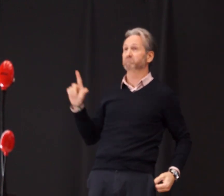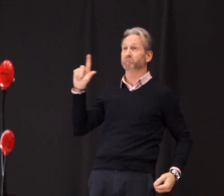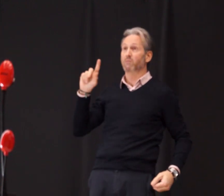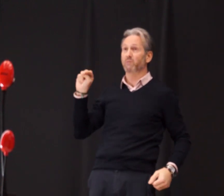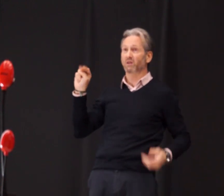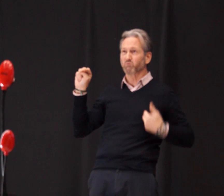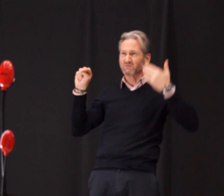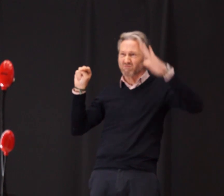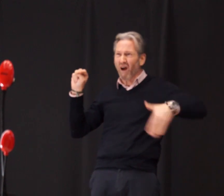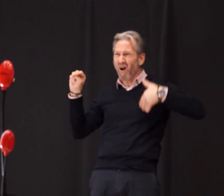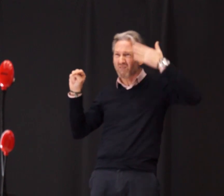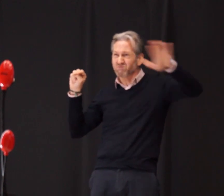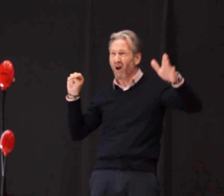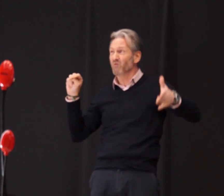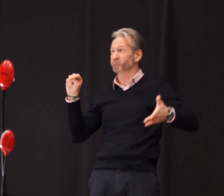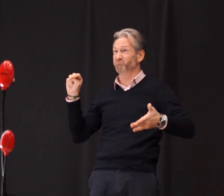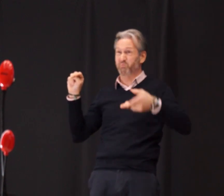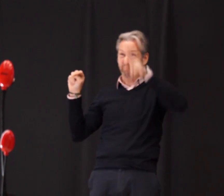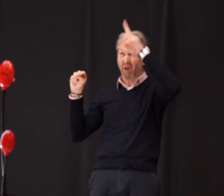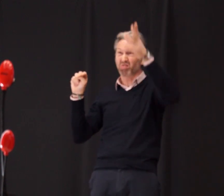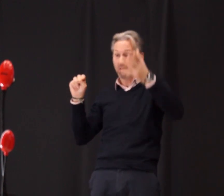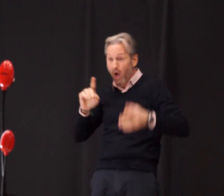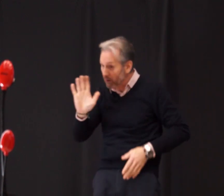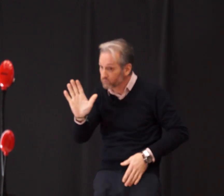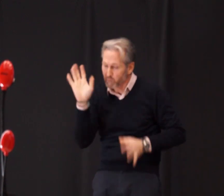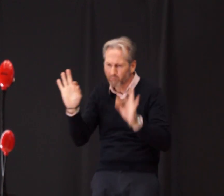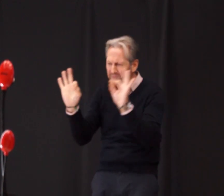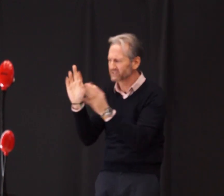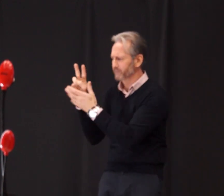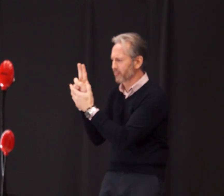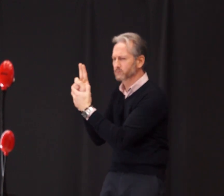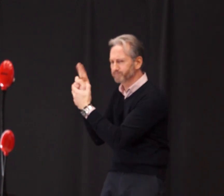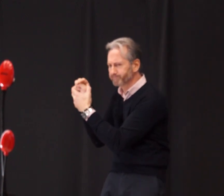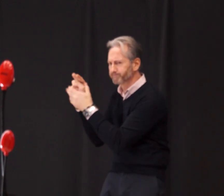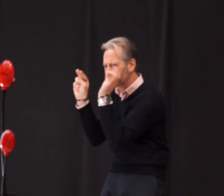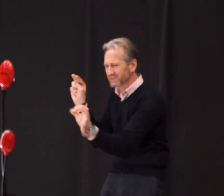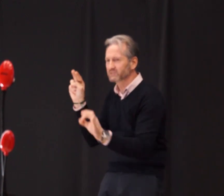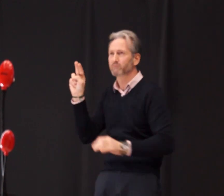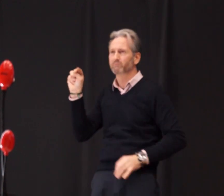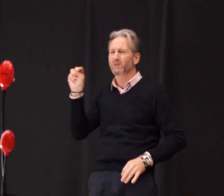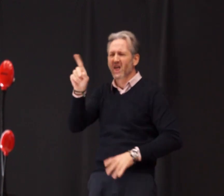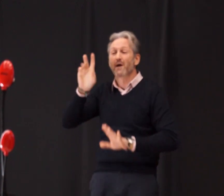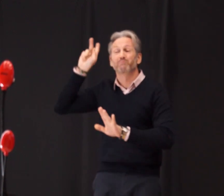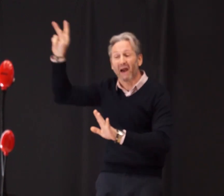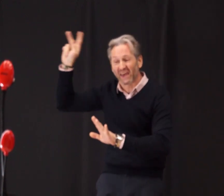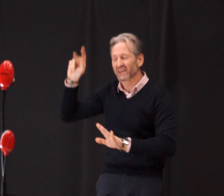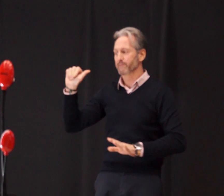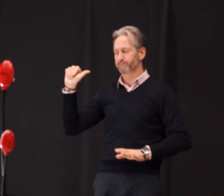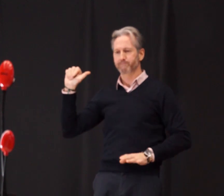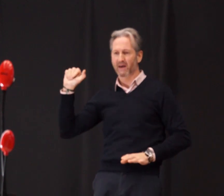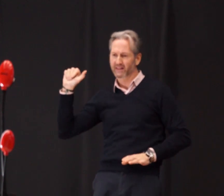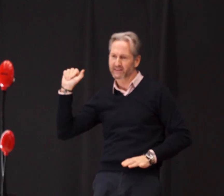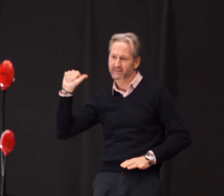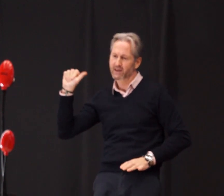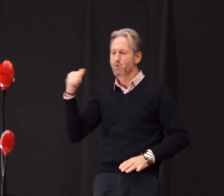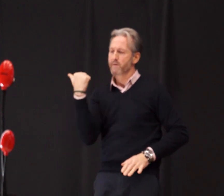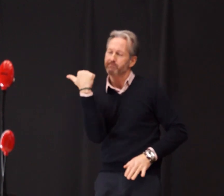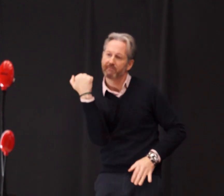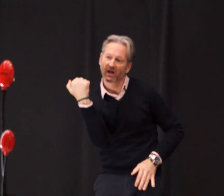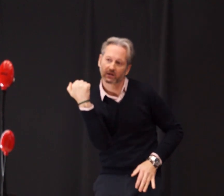signe de lundi ou du signe de mardi, tout le monde, naturellement, sait par imprégnation, on dit lundi comme ça et mardi comme